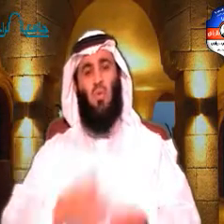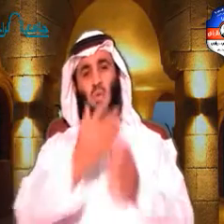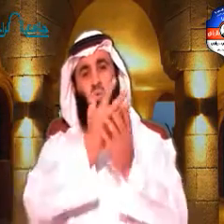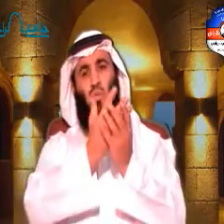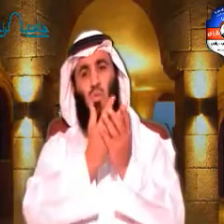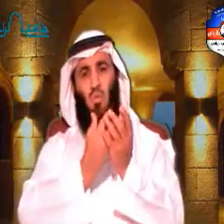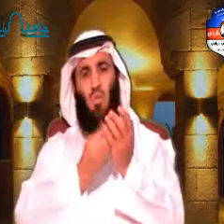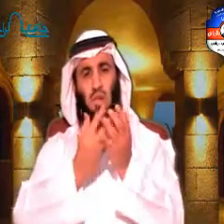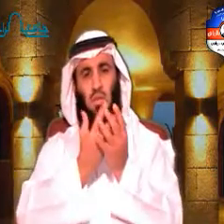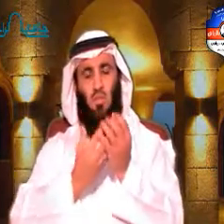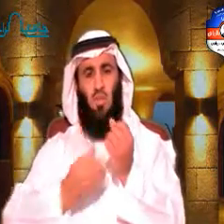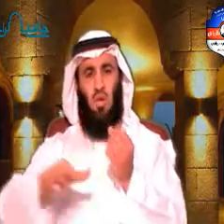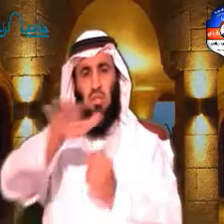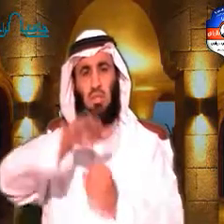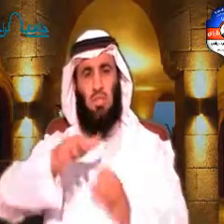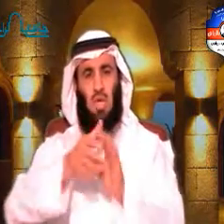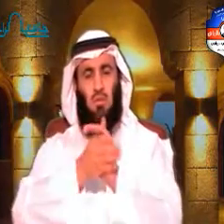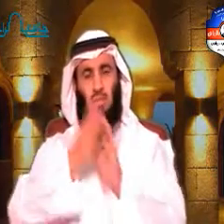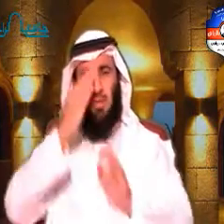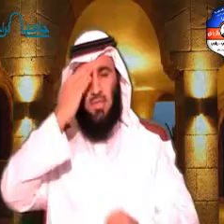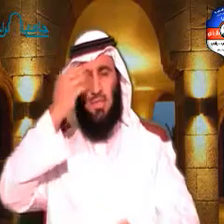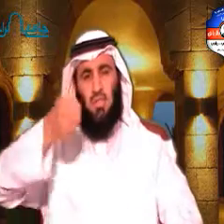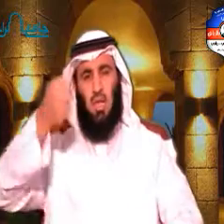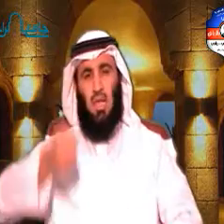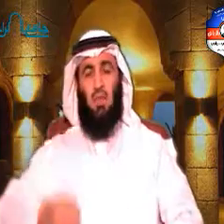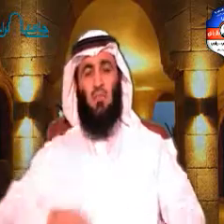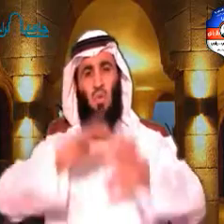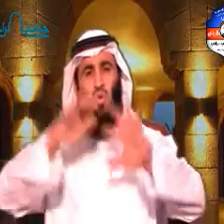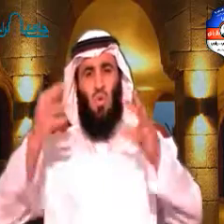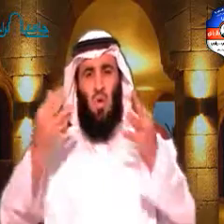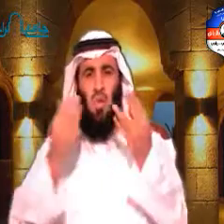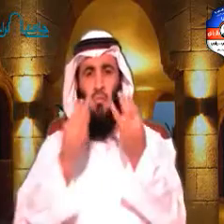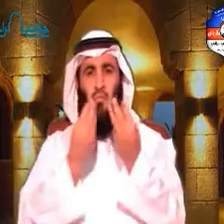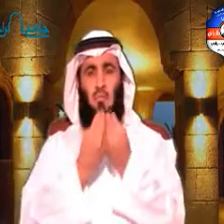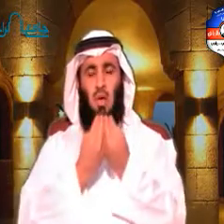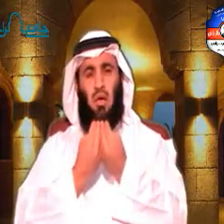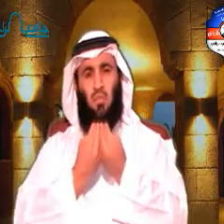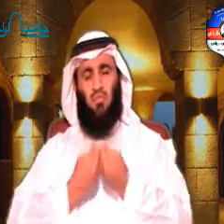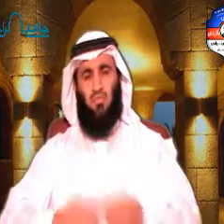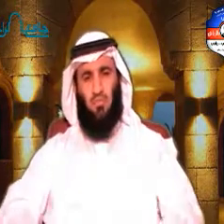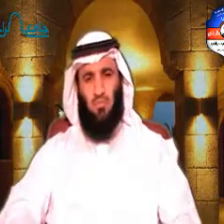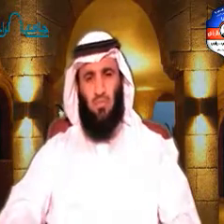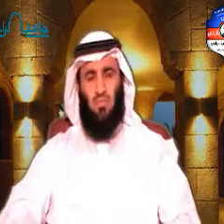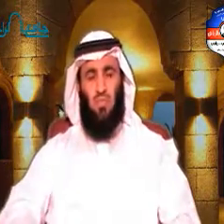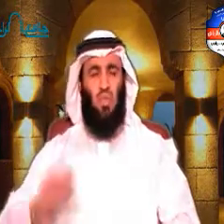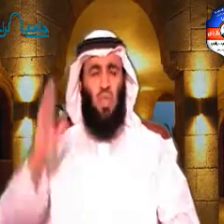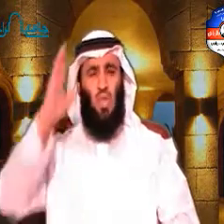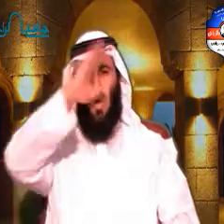آله وأصحابه ومن اقتفى أثرهم واهتدى بهداهم إلى يوم